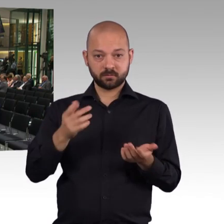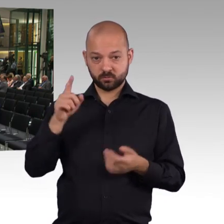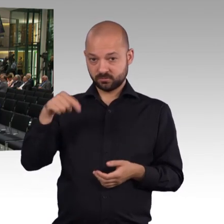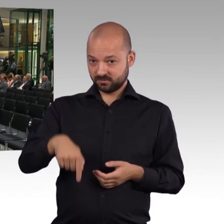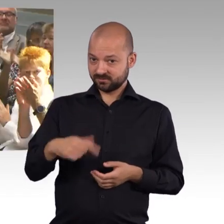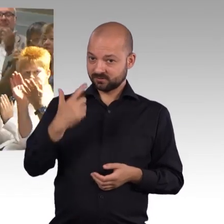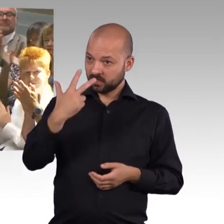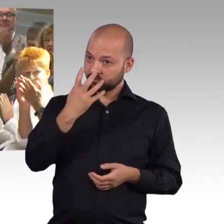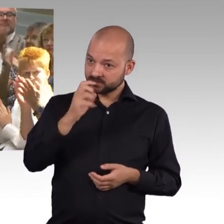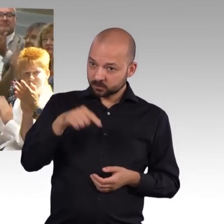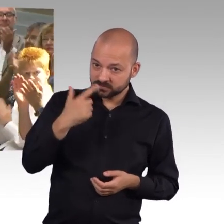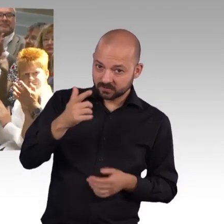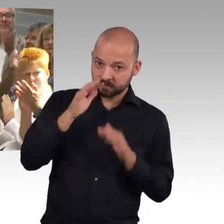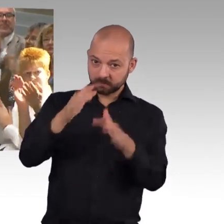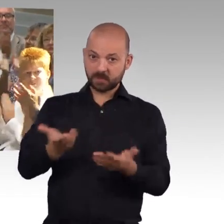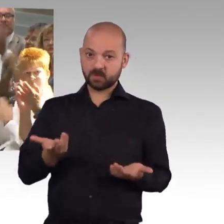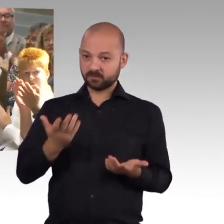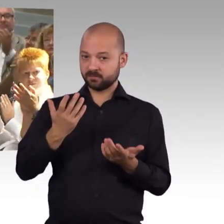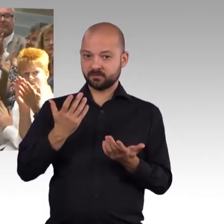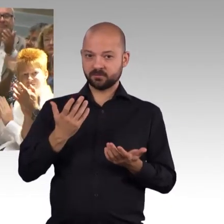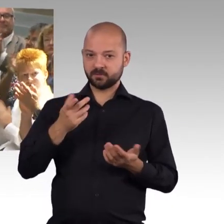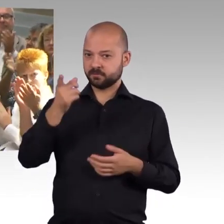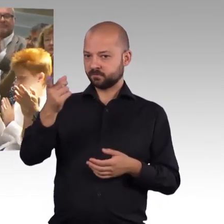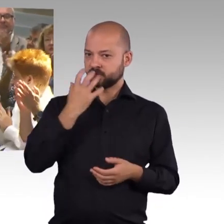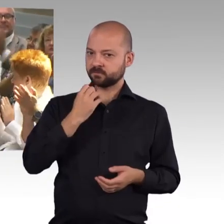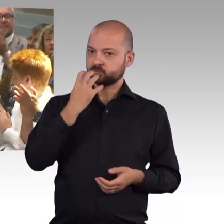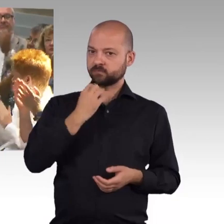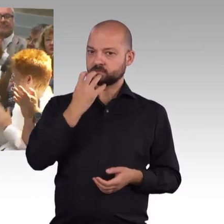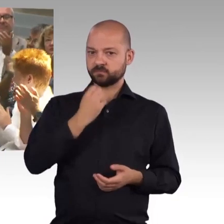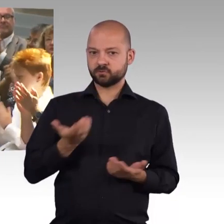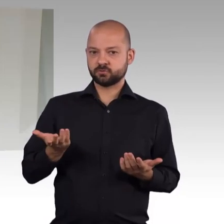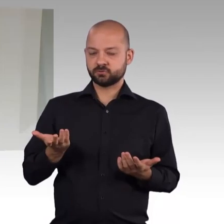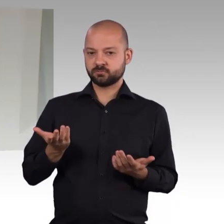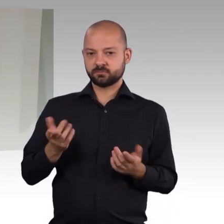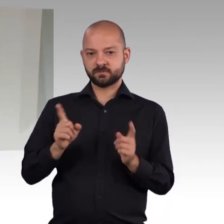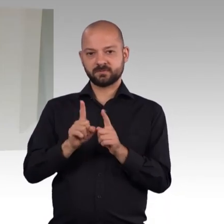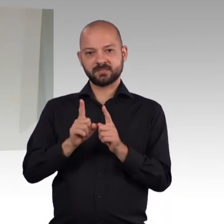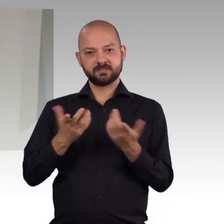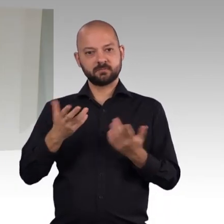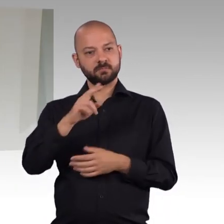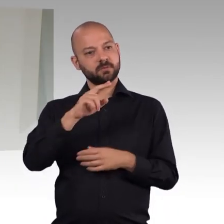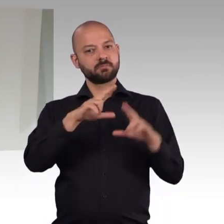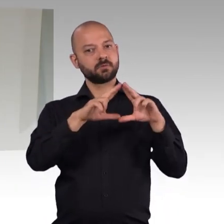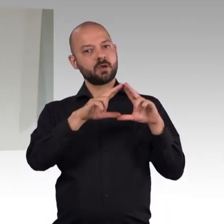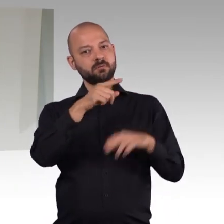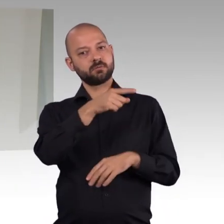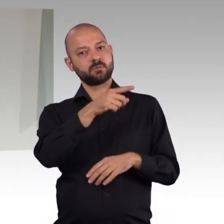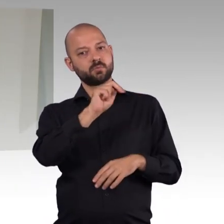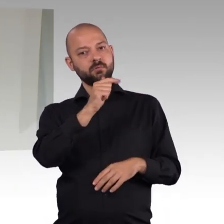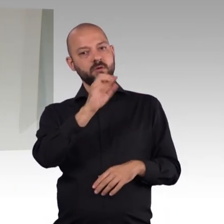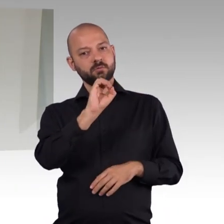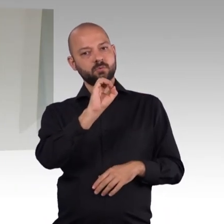Offensichtlich soll die NATO in ein globales Interventionsbündnis verwandelt werden. Willensstark sind